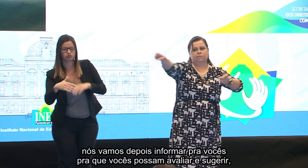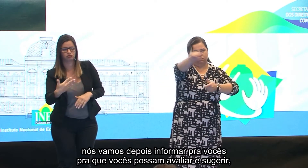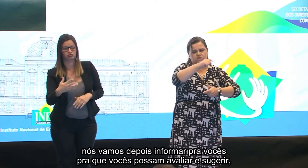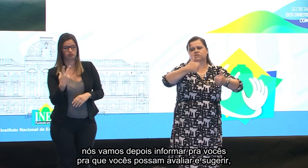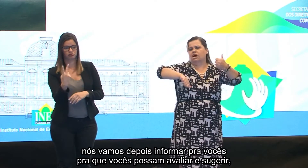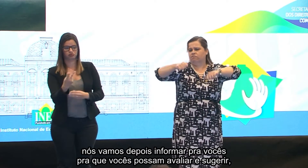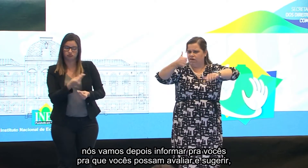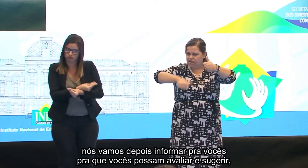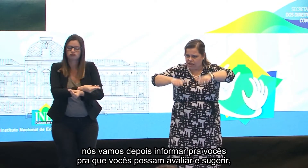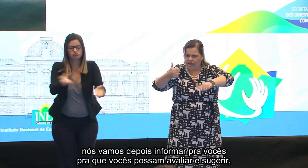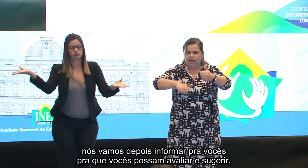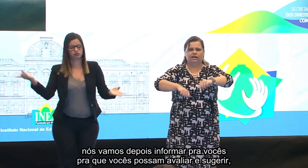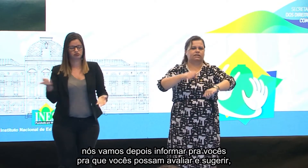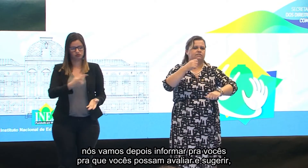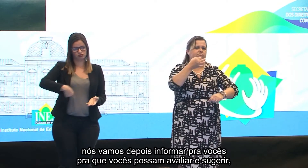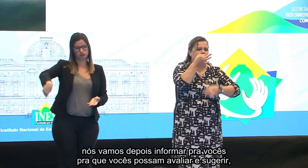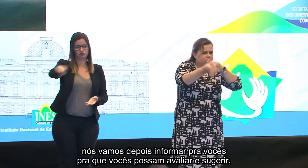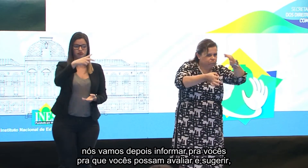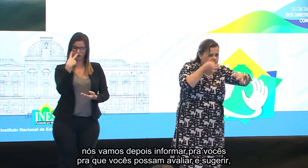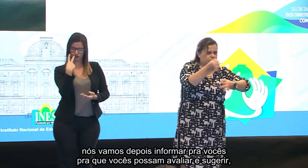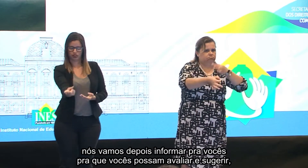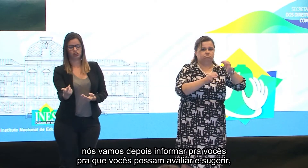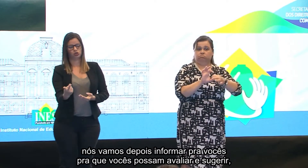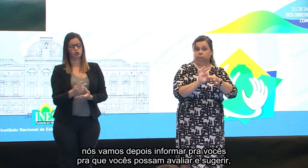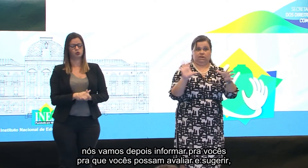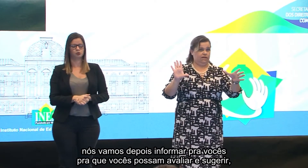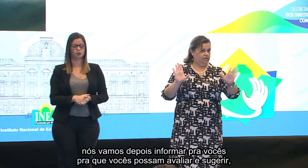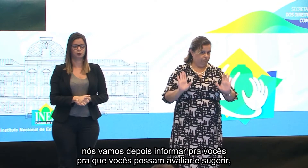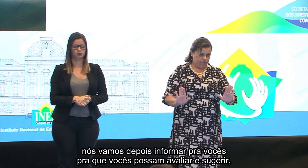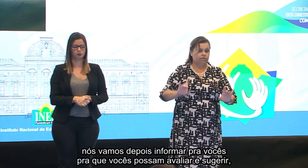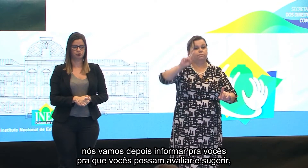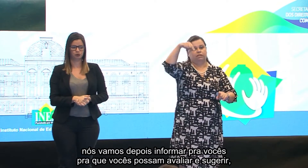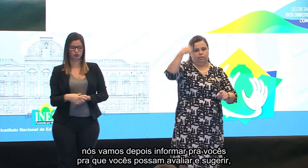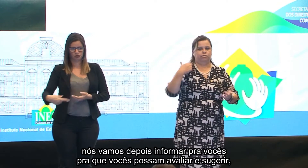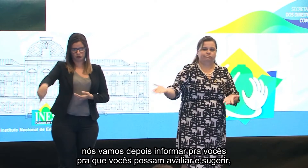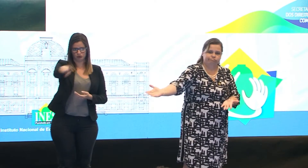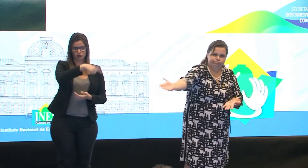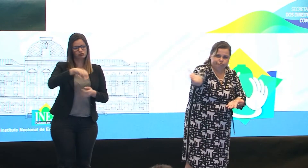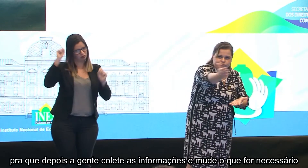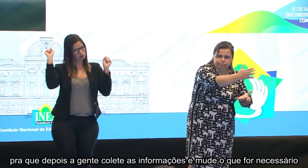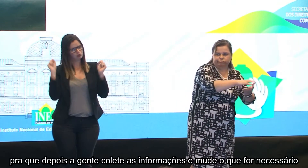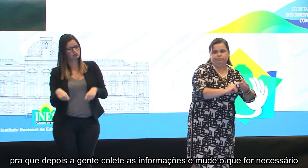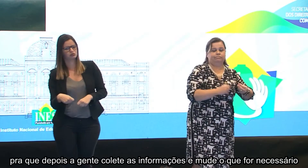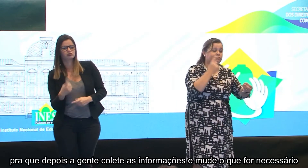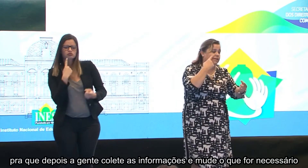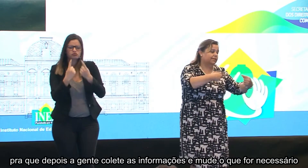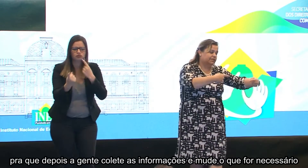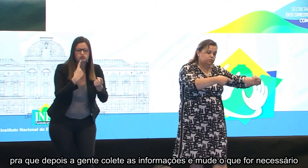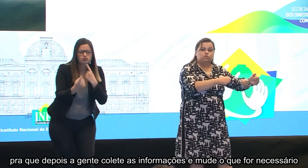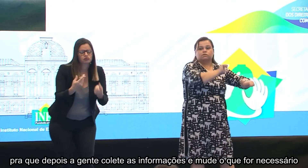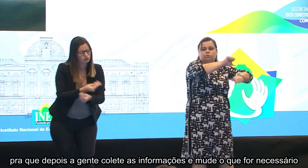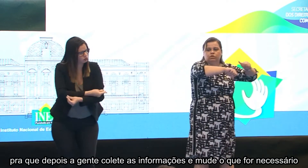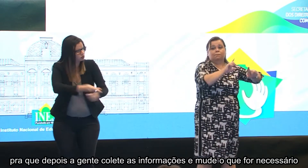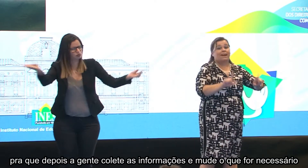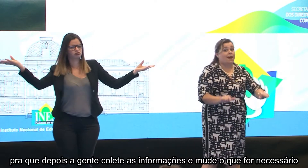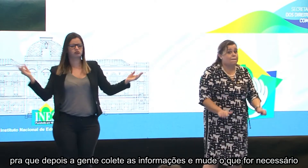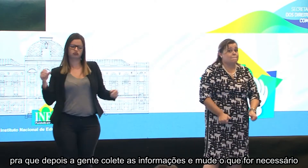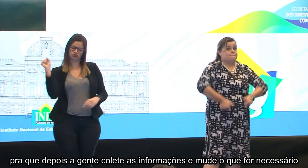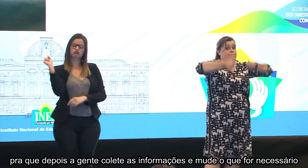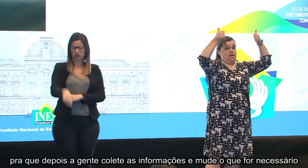depois informar para vocês, para que vocês possam avaliar e sugerir. Para que depois a gente colete todas as informações